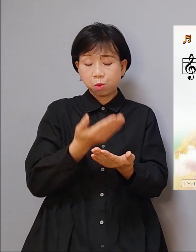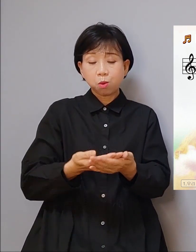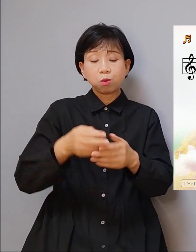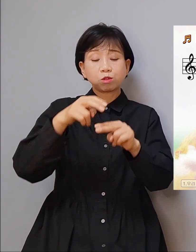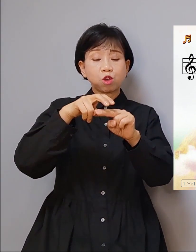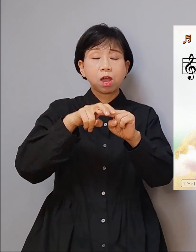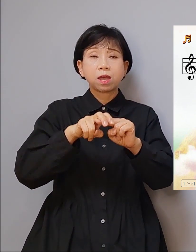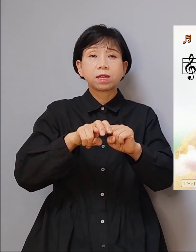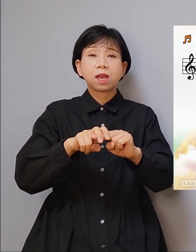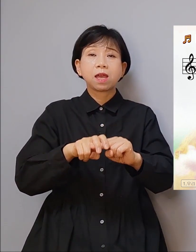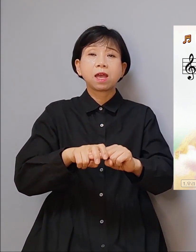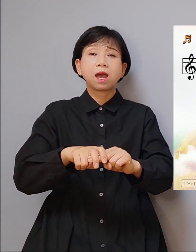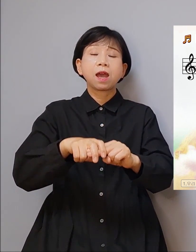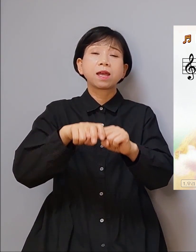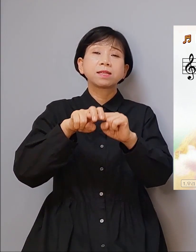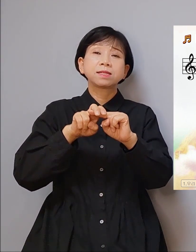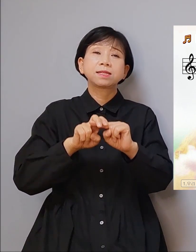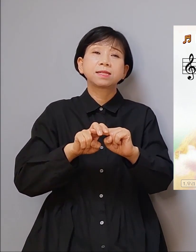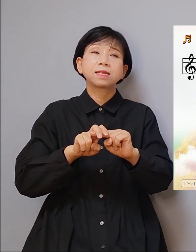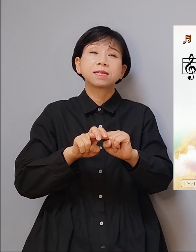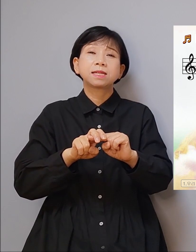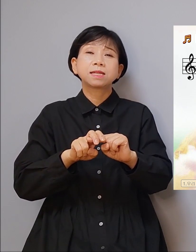구원하심이 보좌에